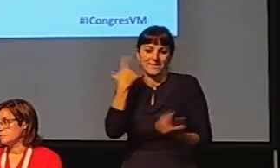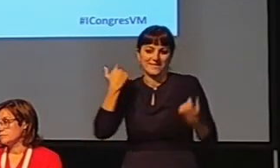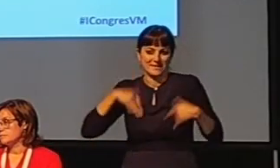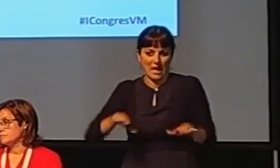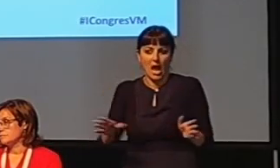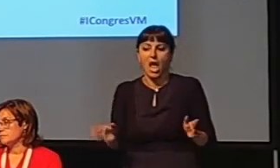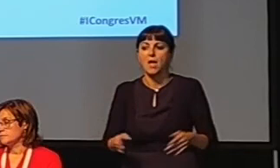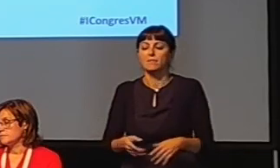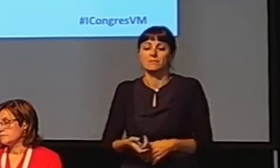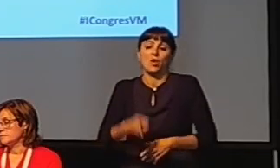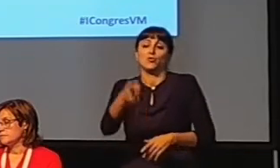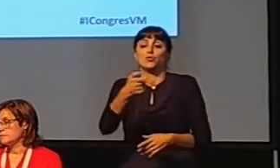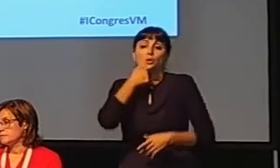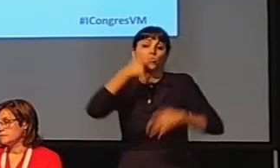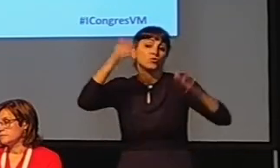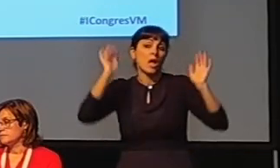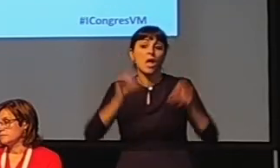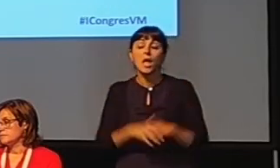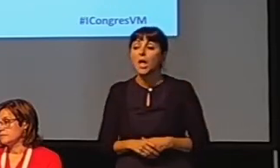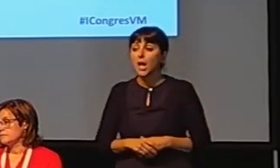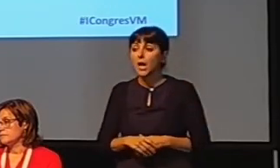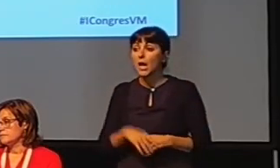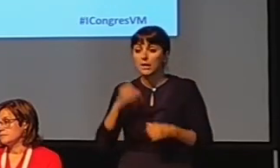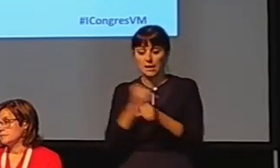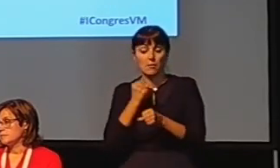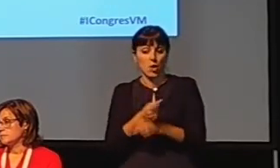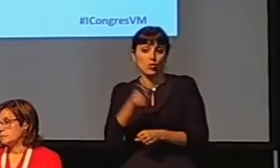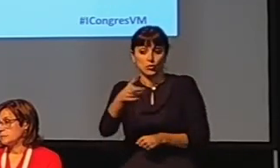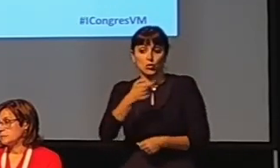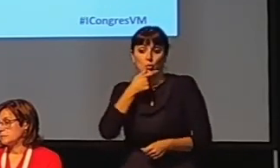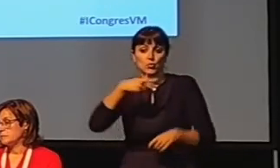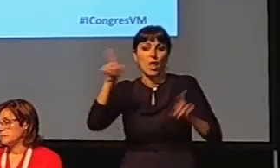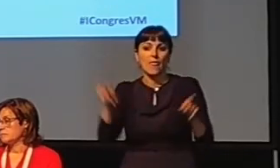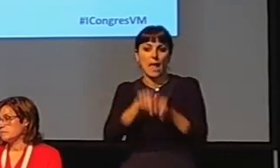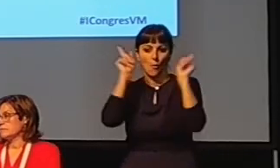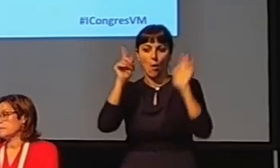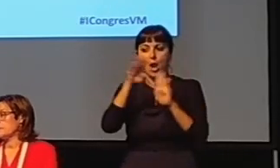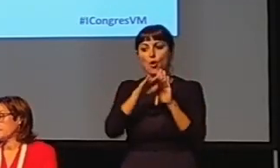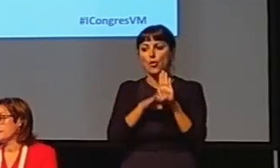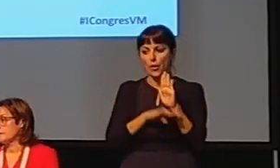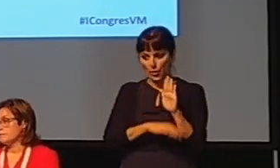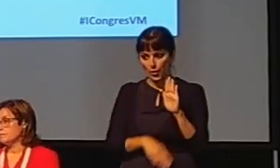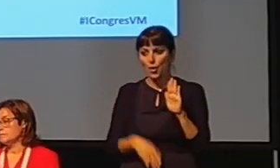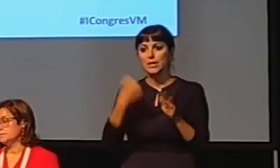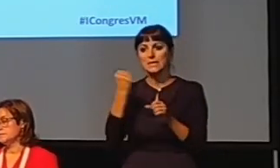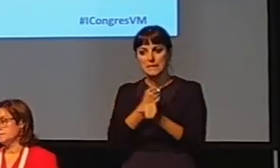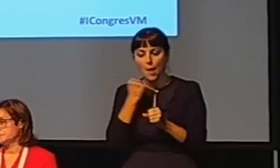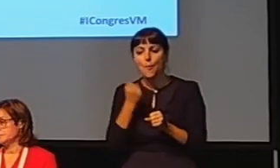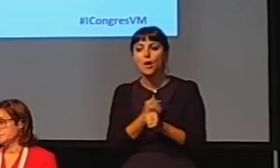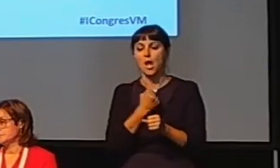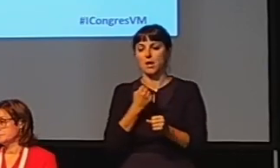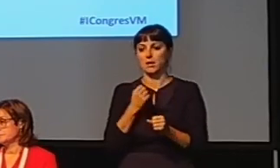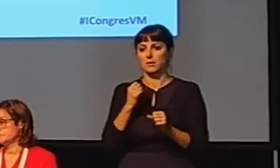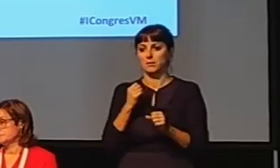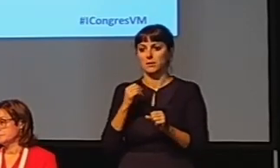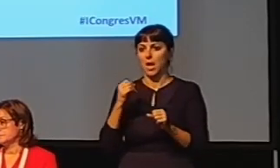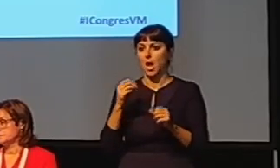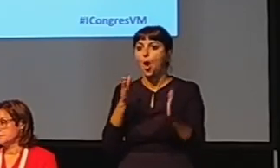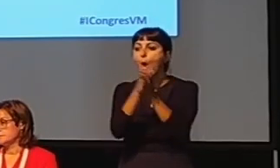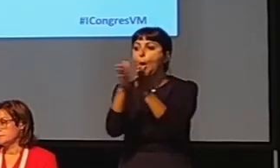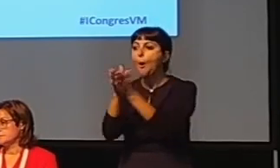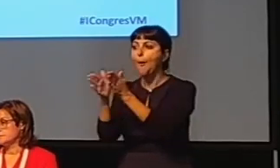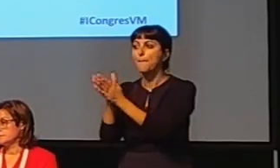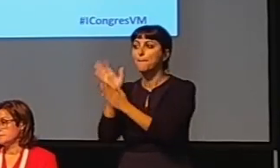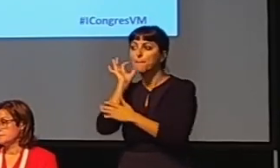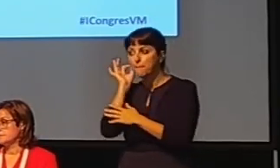pero como te gusta, no? Com a nivell laboral, com les condicions laborals de les companyes